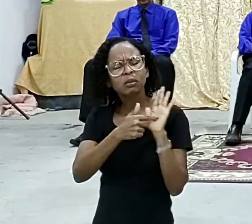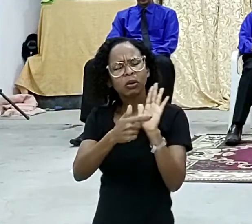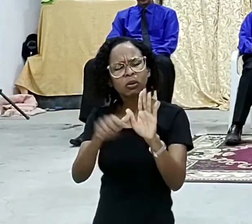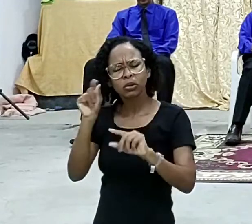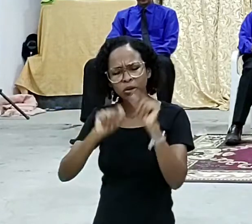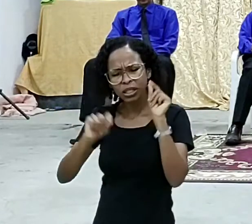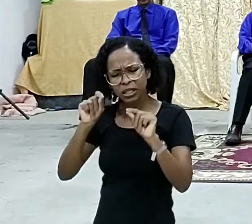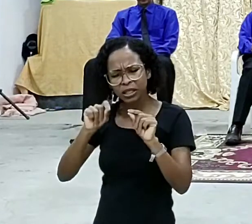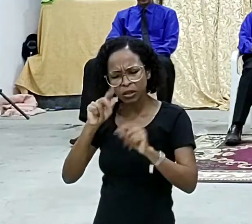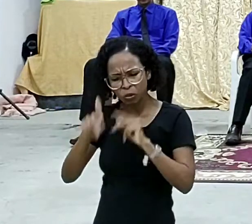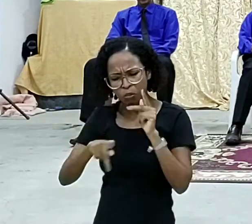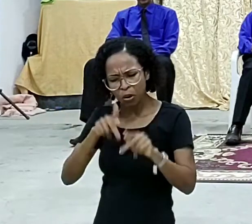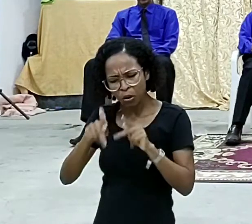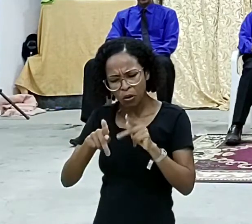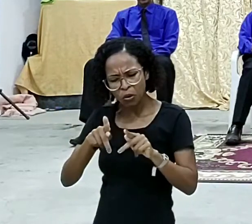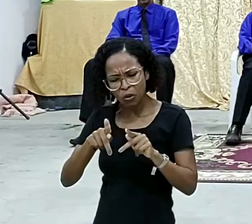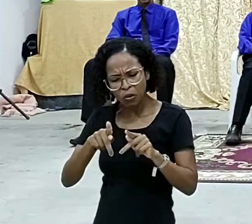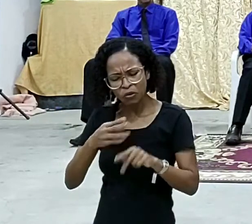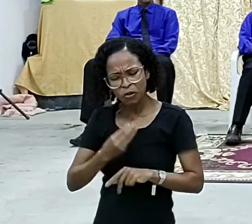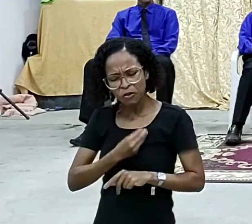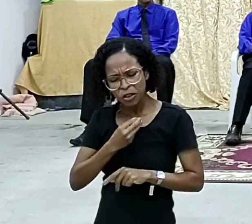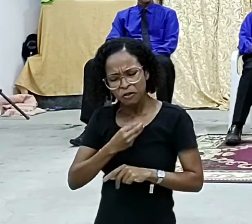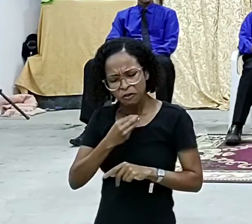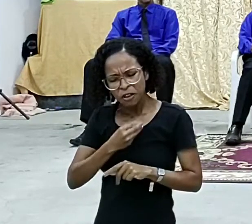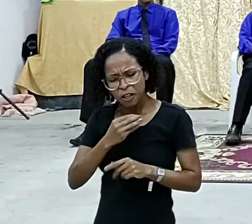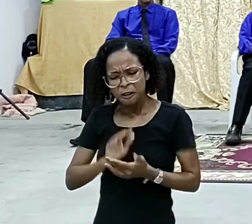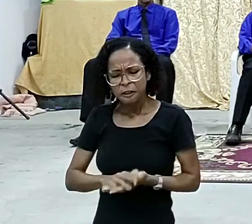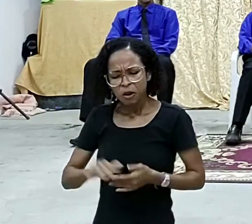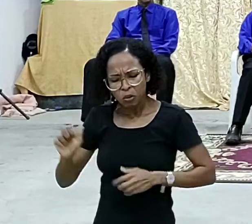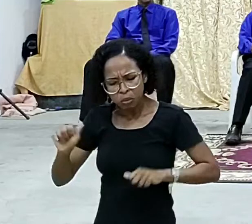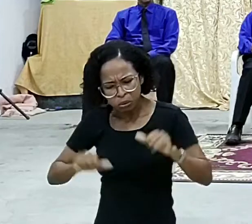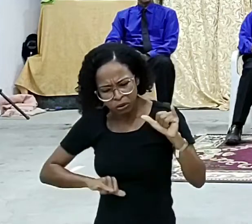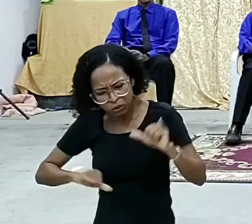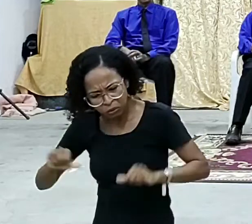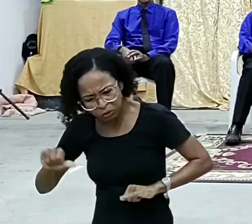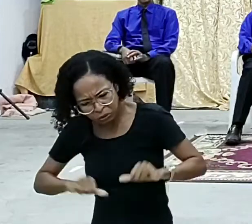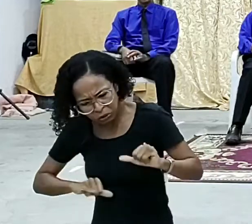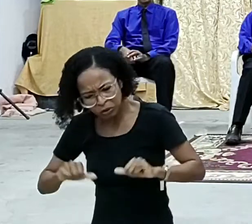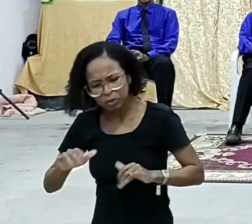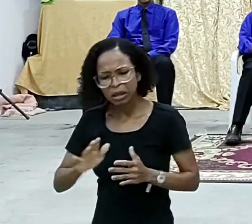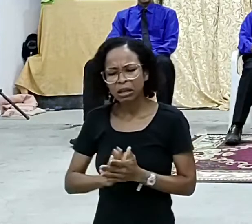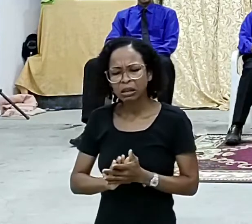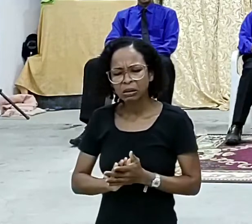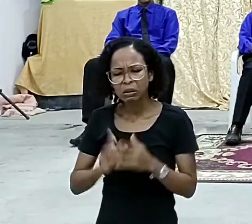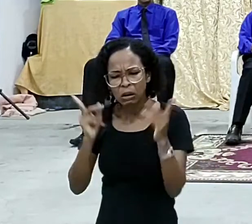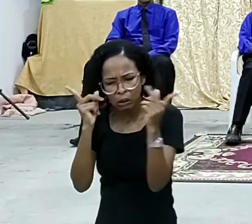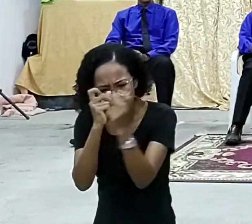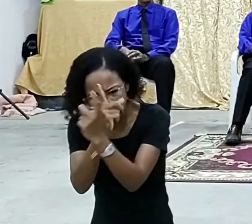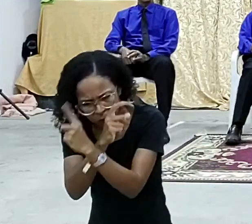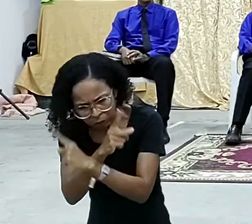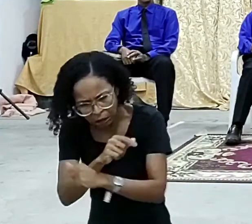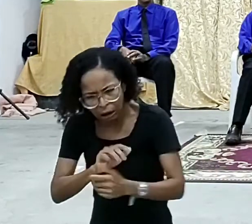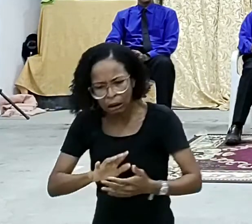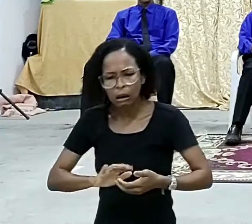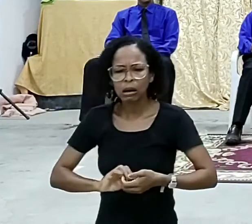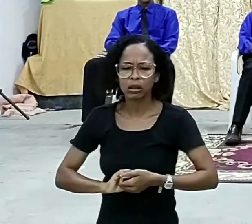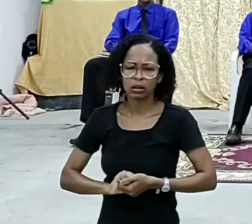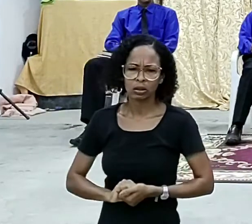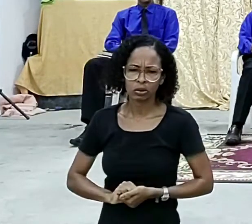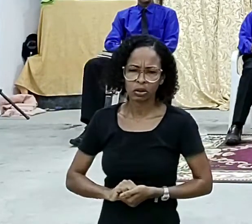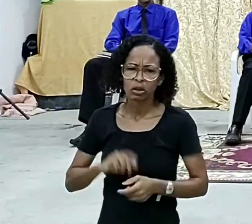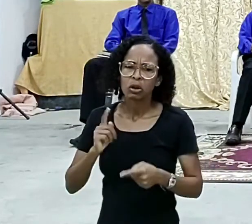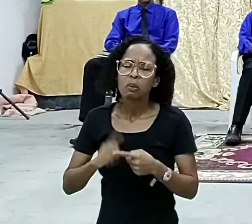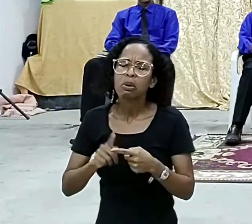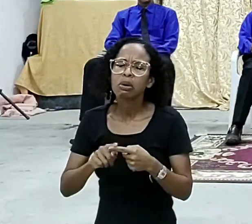dificuldades. Ele falhou muito contra o Senhor, e Deus, Ele é amor, todos nós sabemos, e também